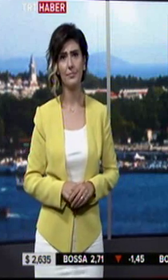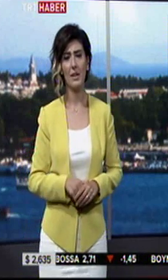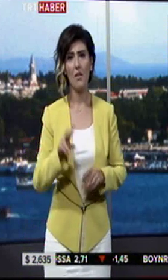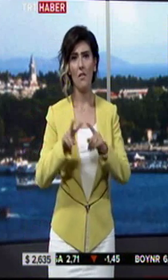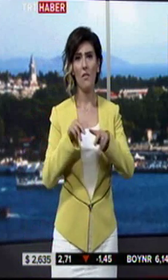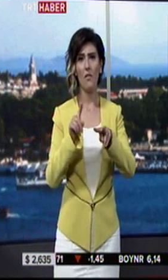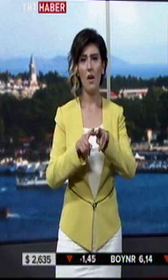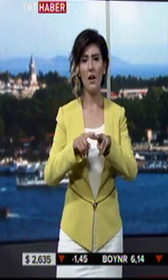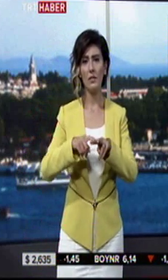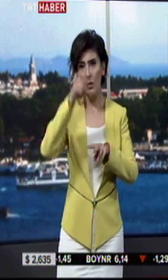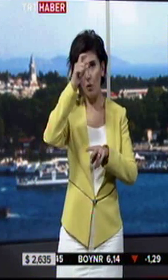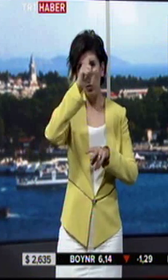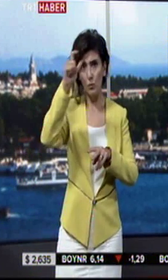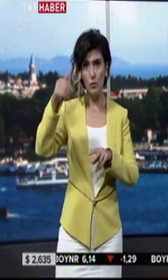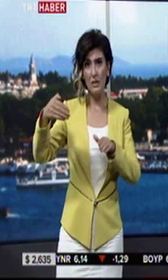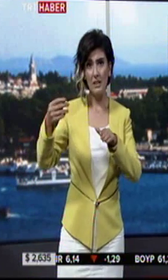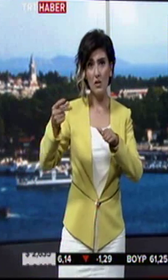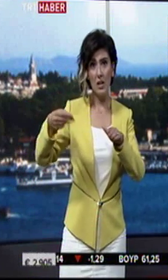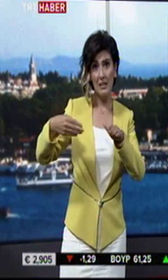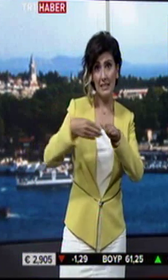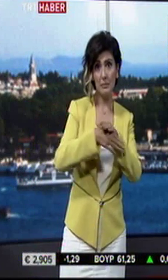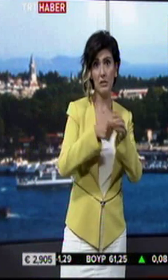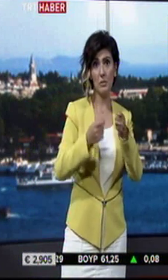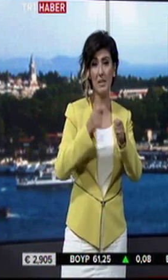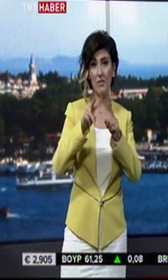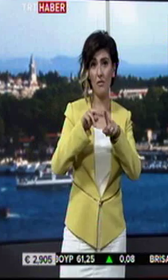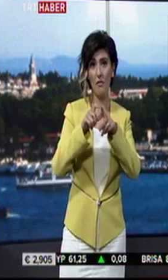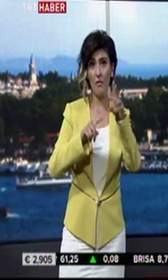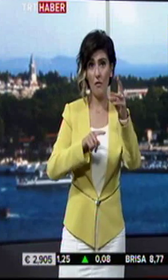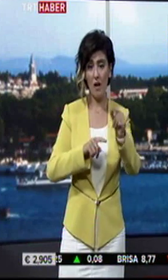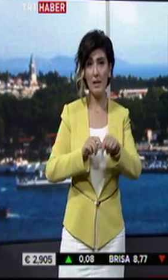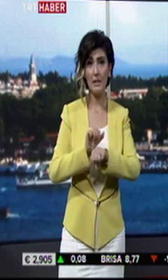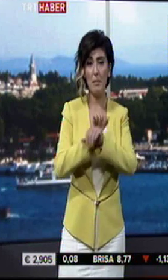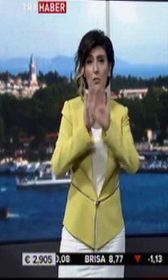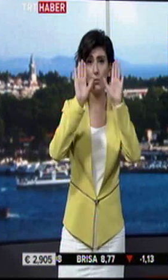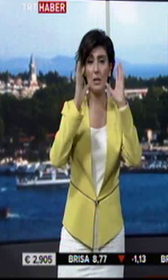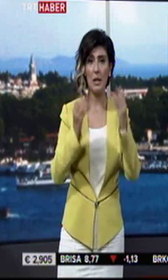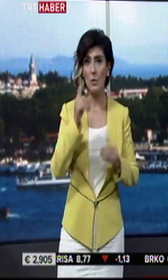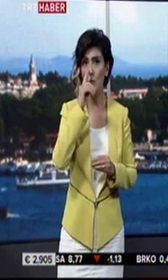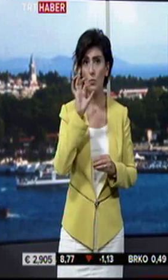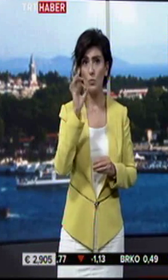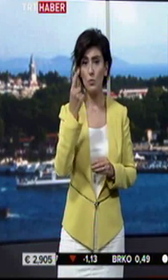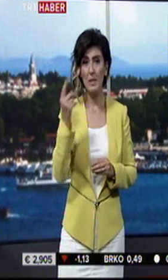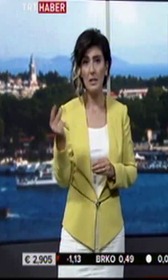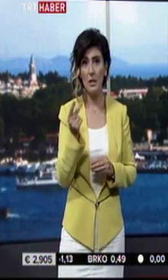Van'da yurda kaçak yollarla girmeye çalışırken bir vadide mahsur kalan 101 göçmen Mehmetçik tarafından